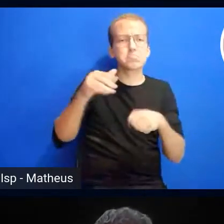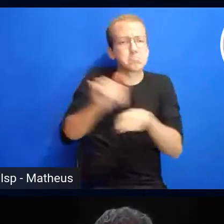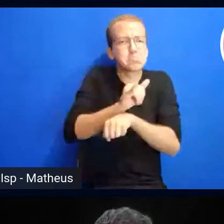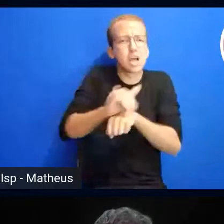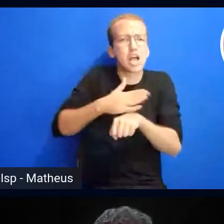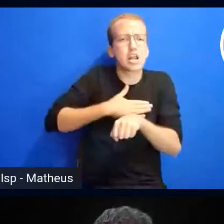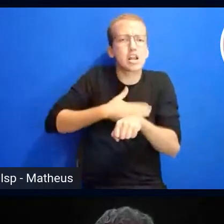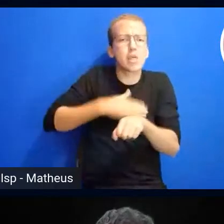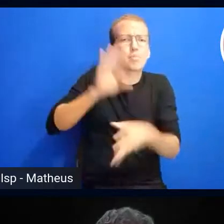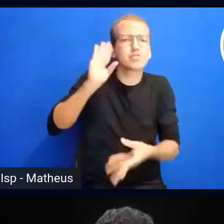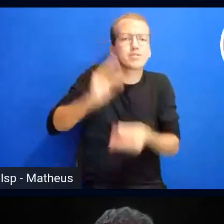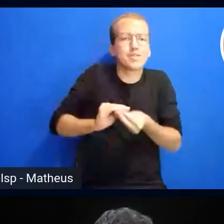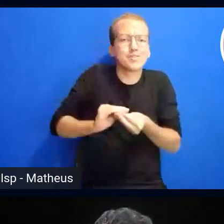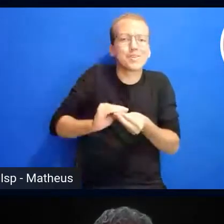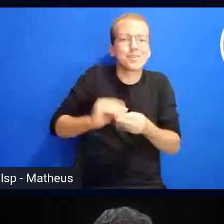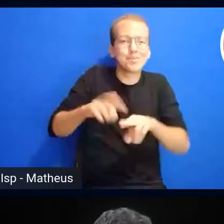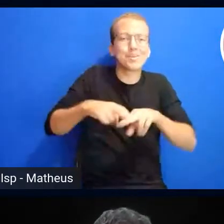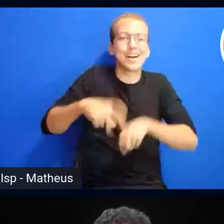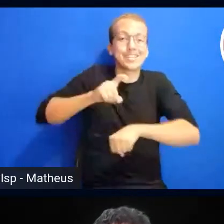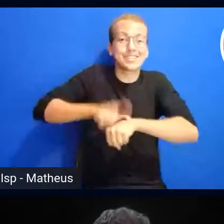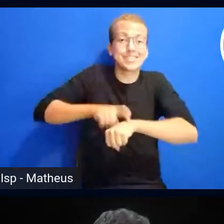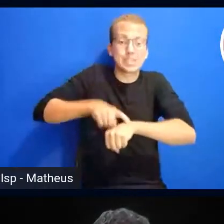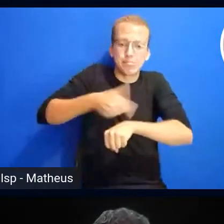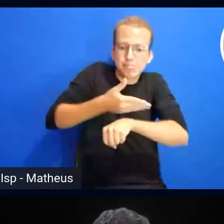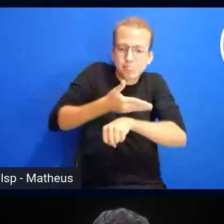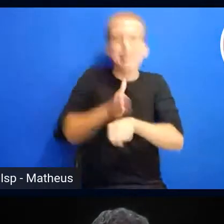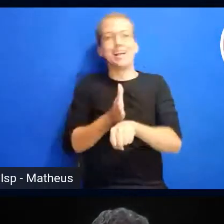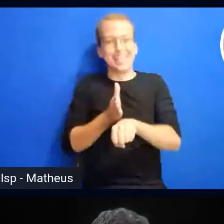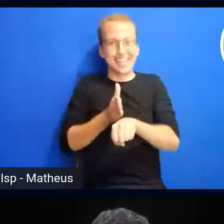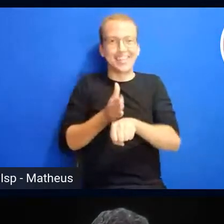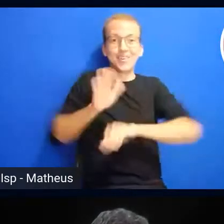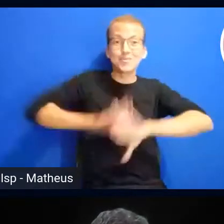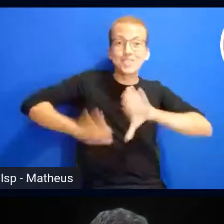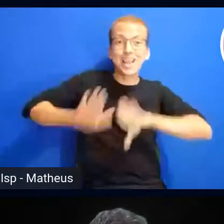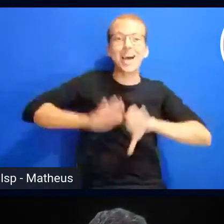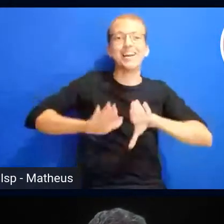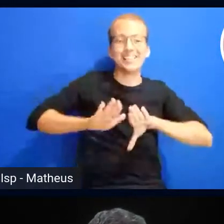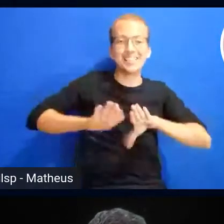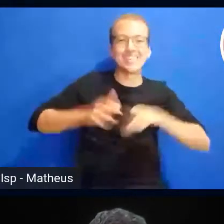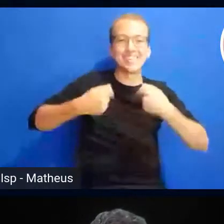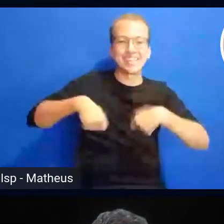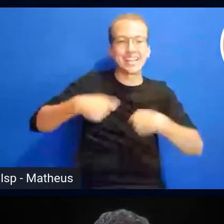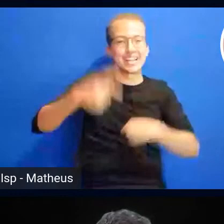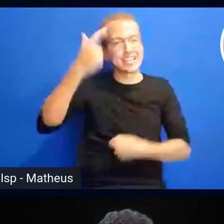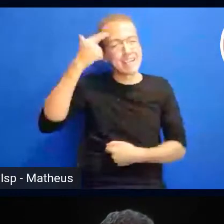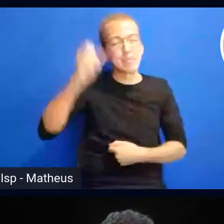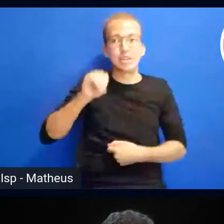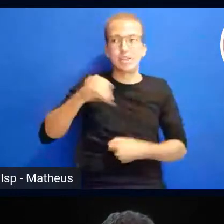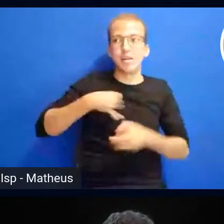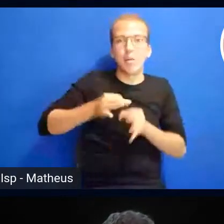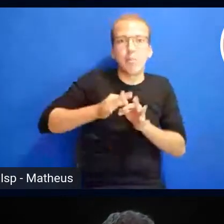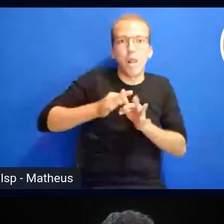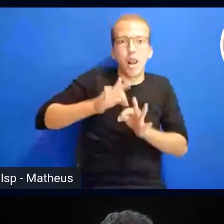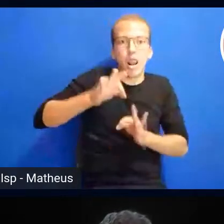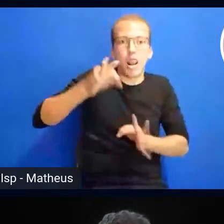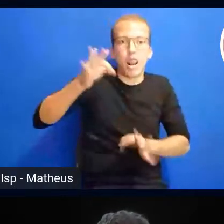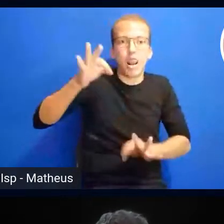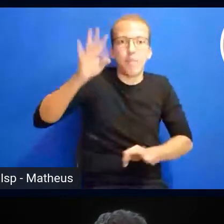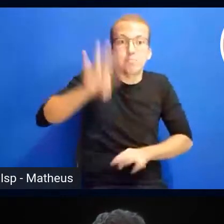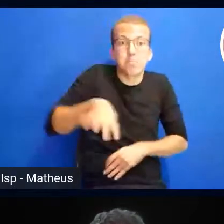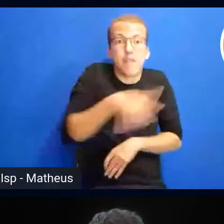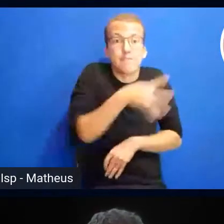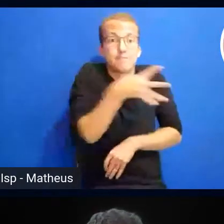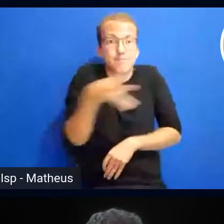tempo, não é? Porque a gente sabe que chega um momento que se a gente se delongar as pessoas acabam se